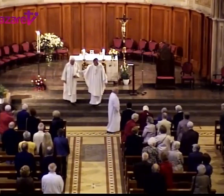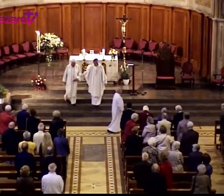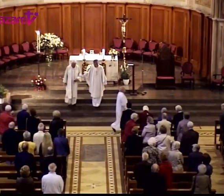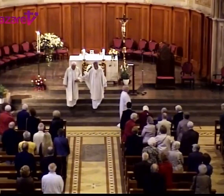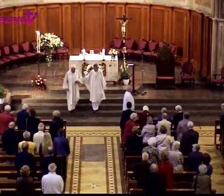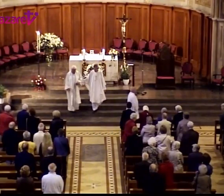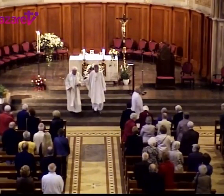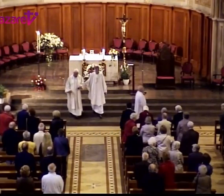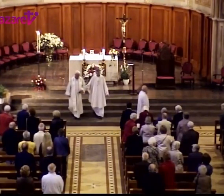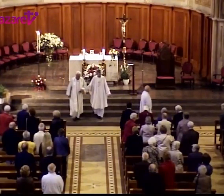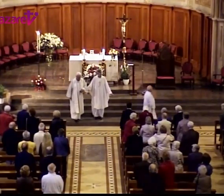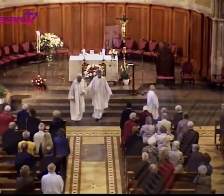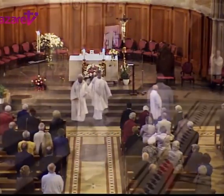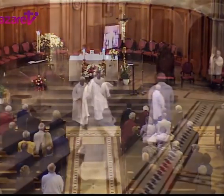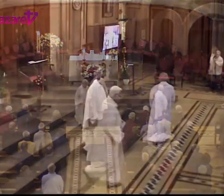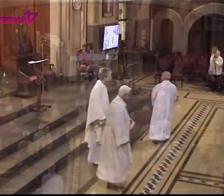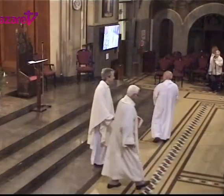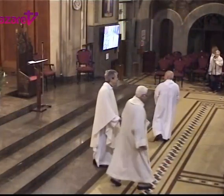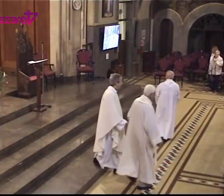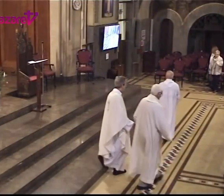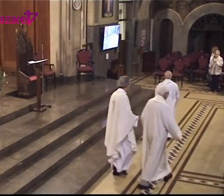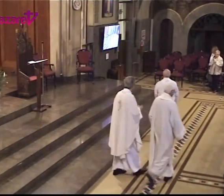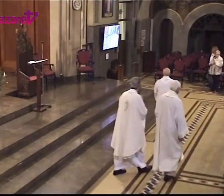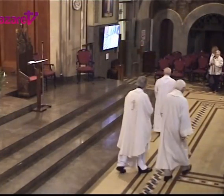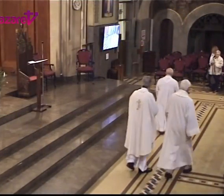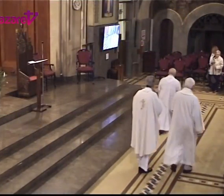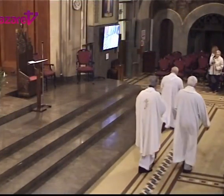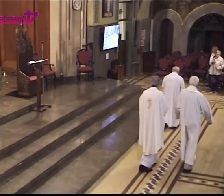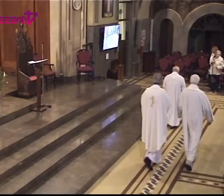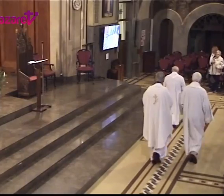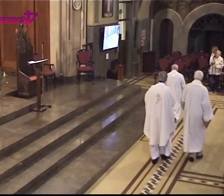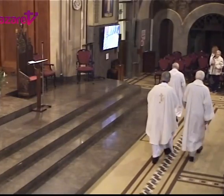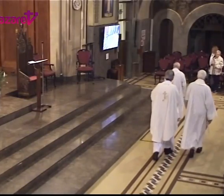flores, muestra aquí de tu gloria los